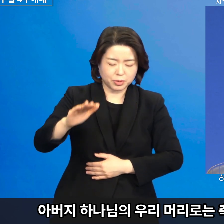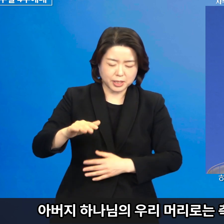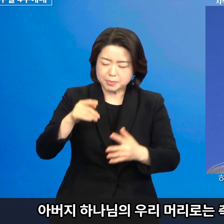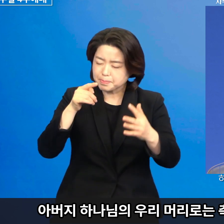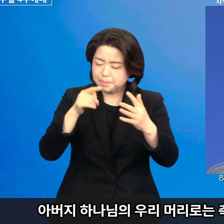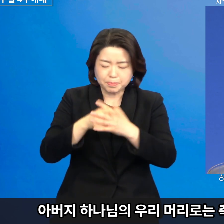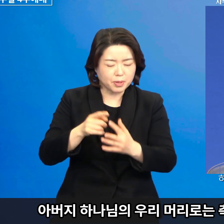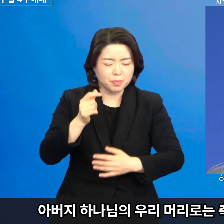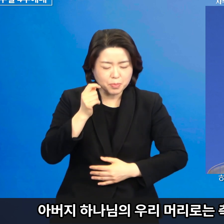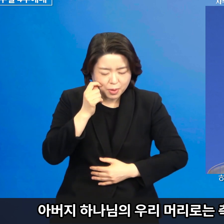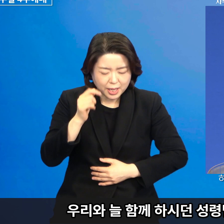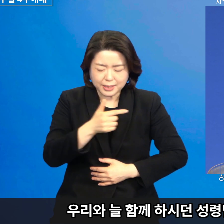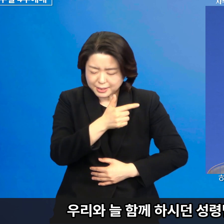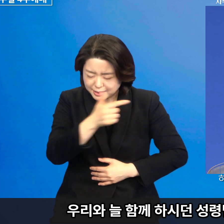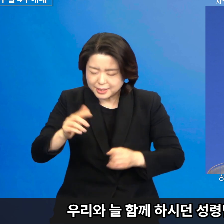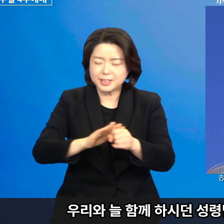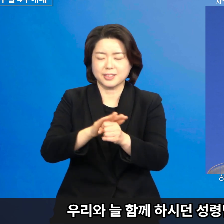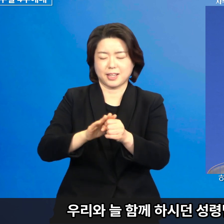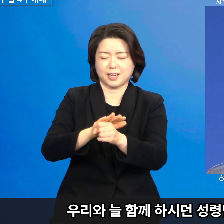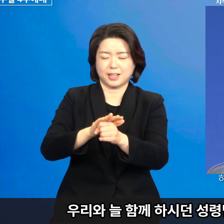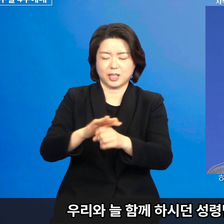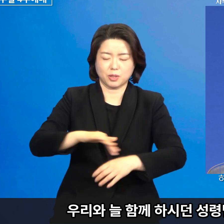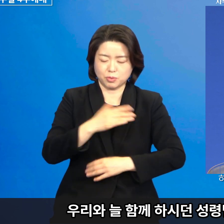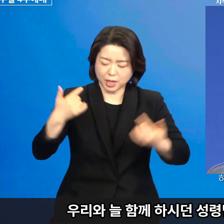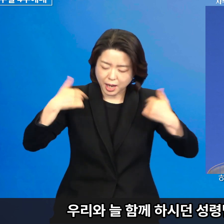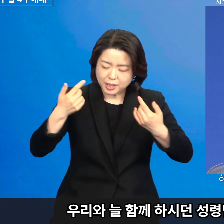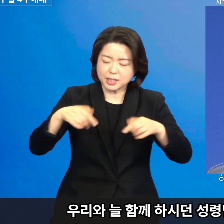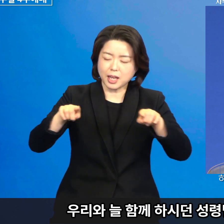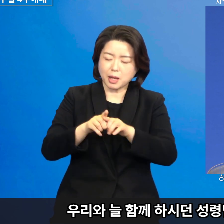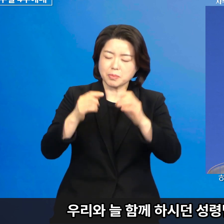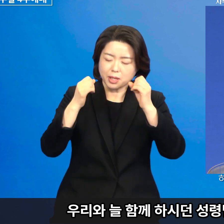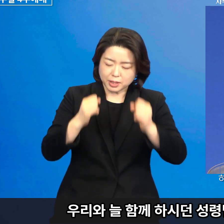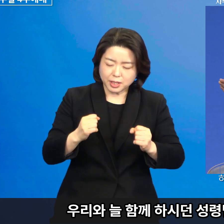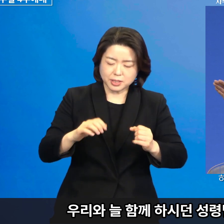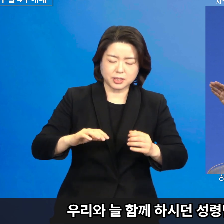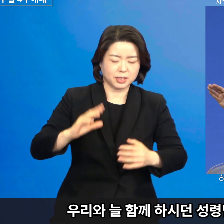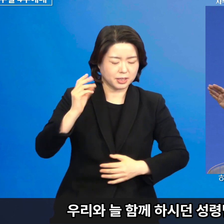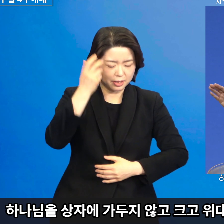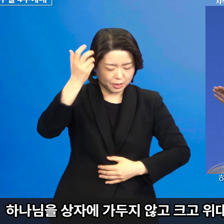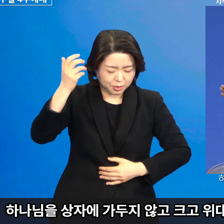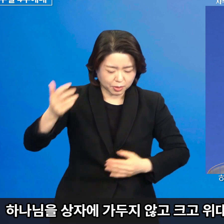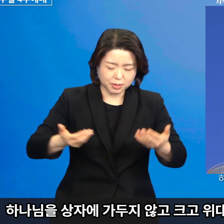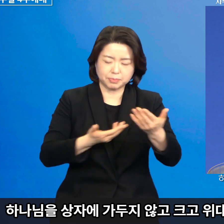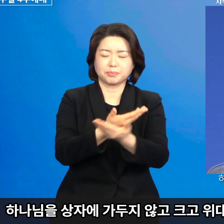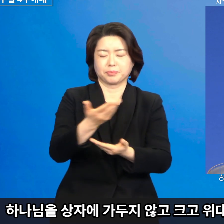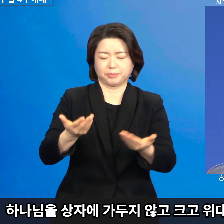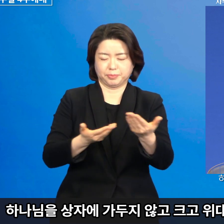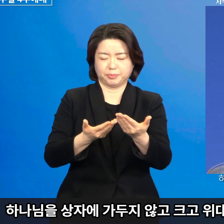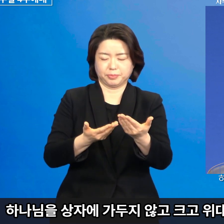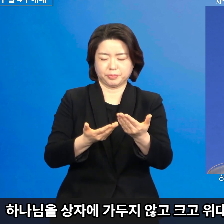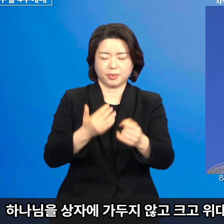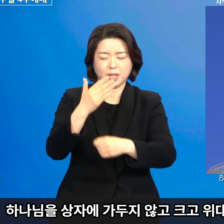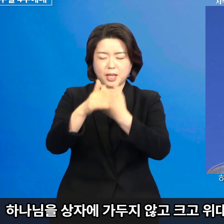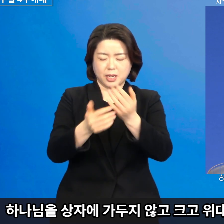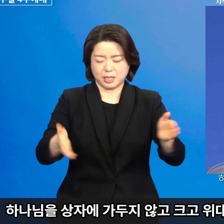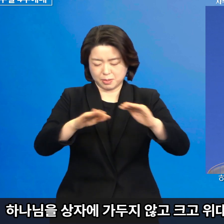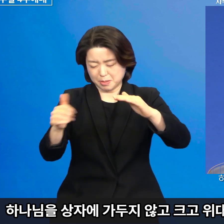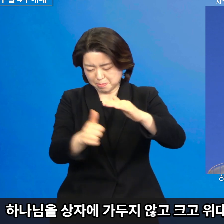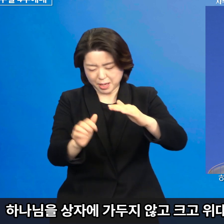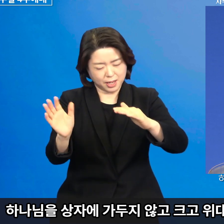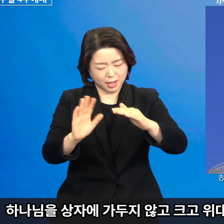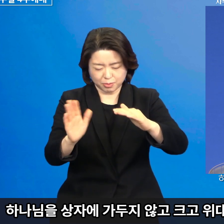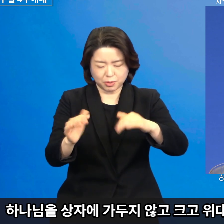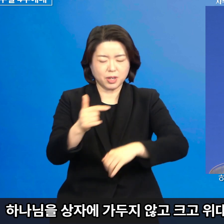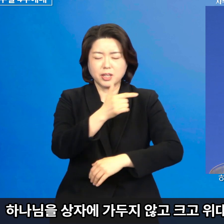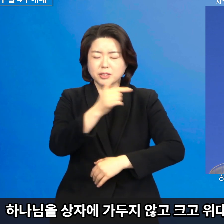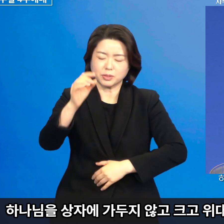크신 사랑하심과 우리 늘 함께 하시던 성령님의 감화 감동 교통하심이 하나님을 상자에 가두지 않고 그거